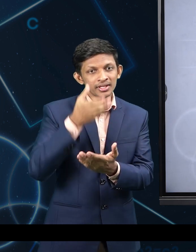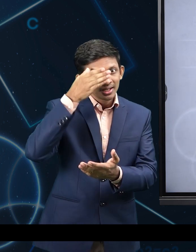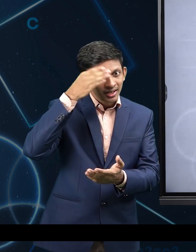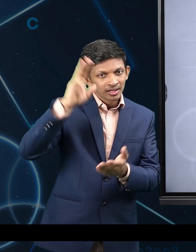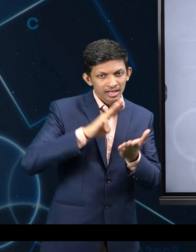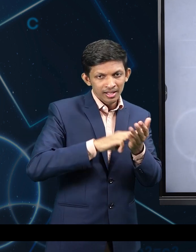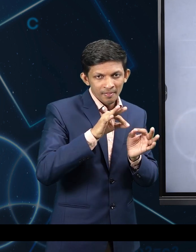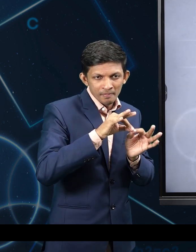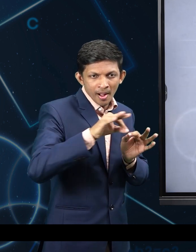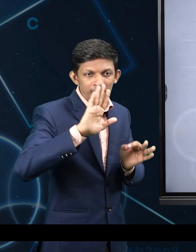ಬಳಸುತ್ತಾರೆ.